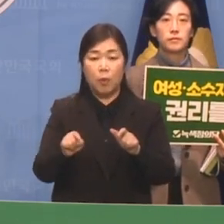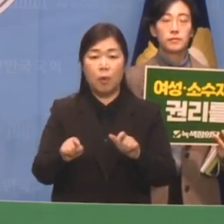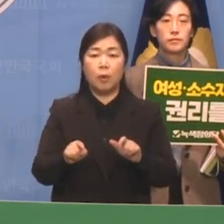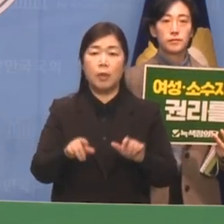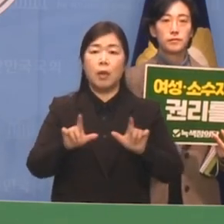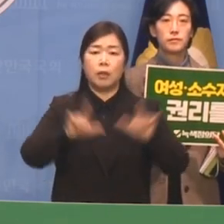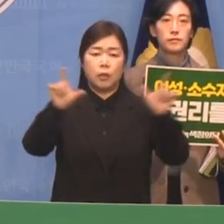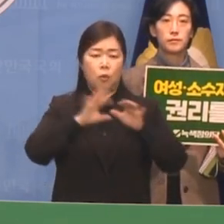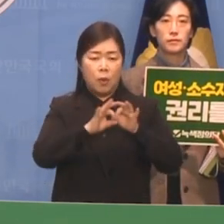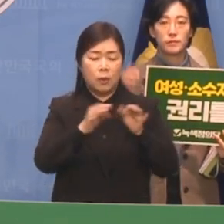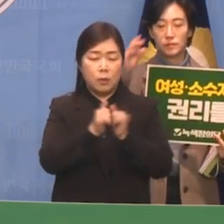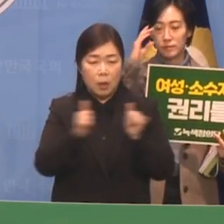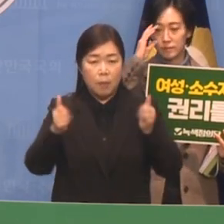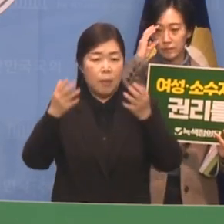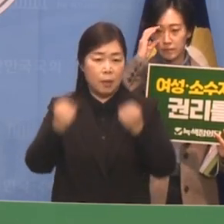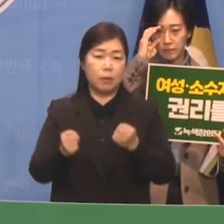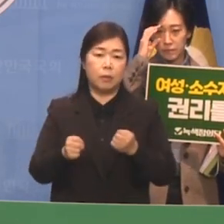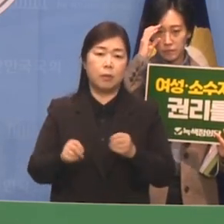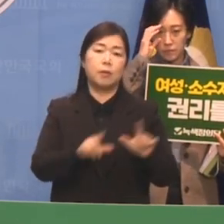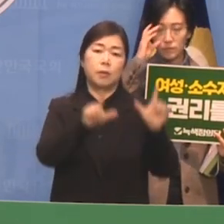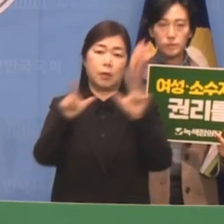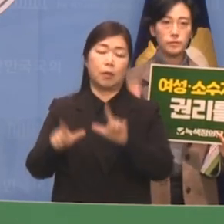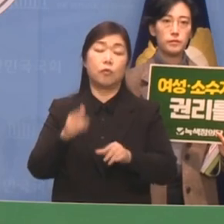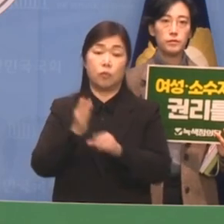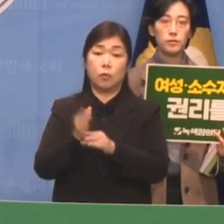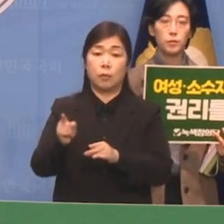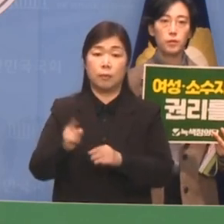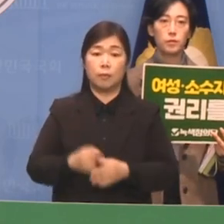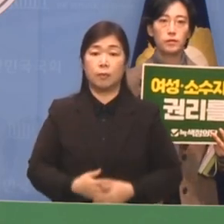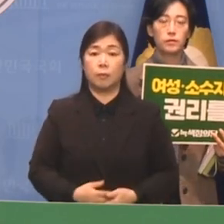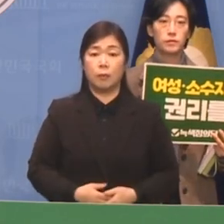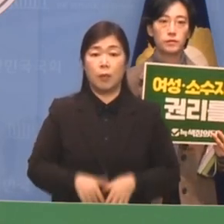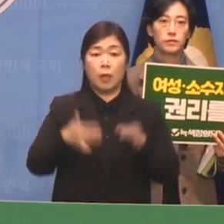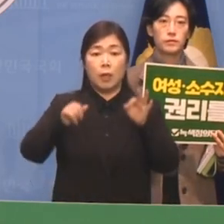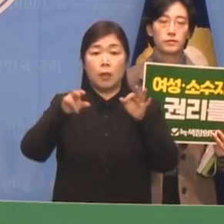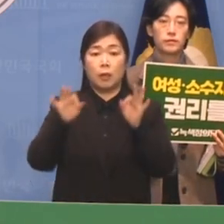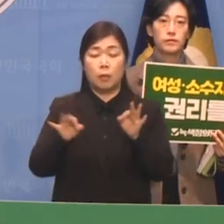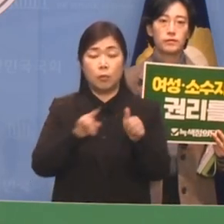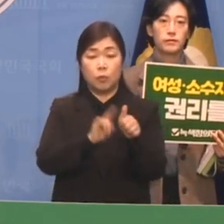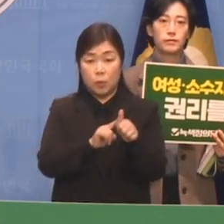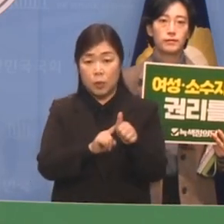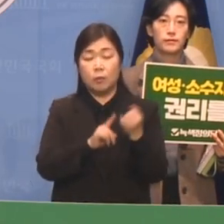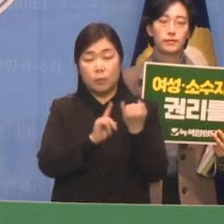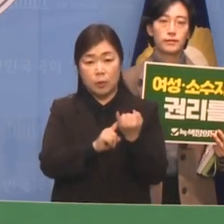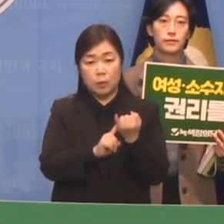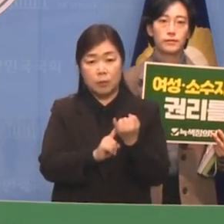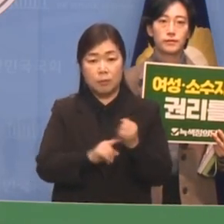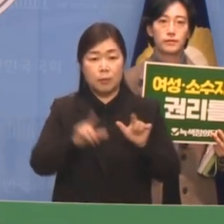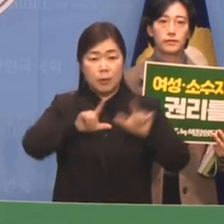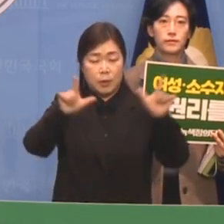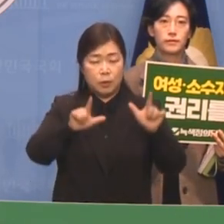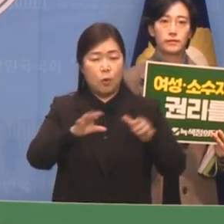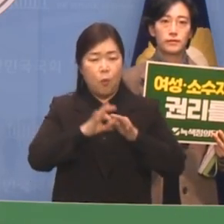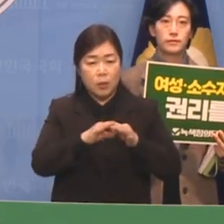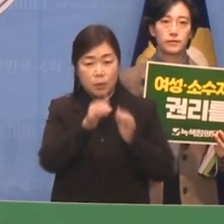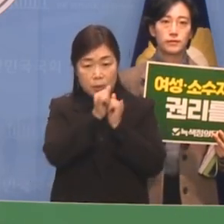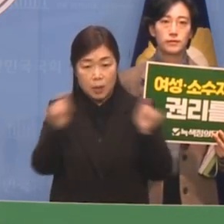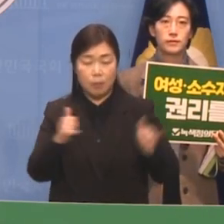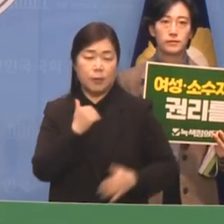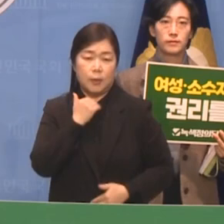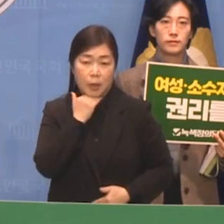대표적인 기후선거구로 조사되었습니다. 김혜미 후보야말로 기후유권자가 기다리고 있는 바로